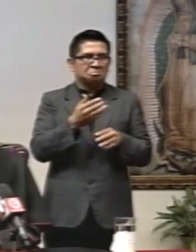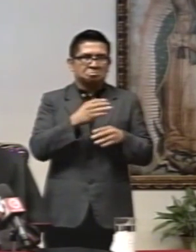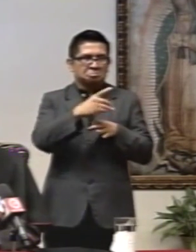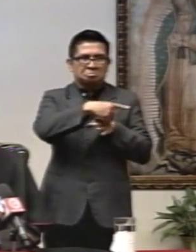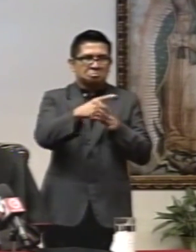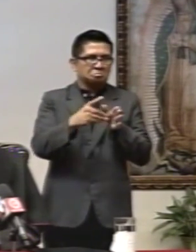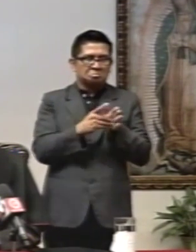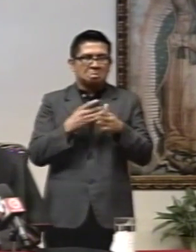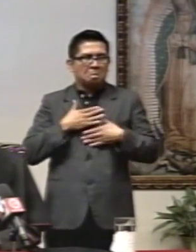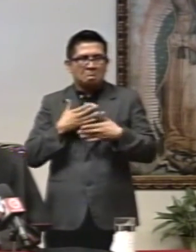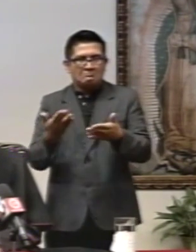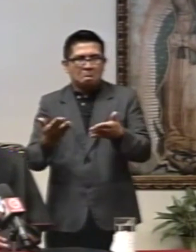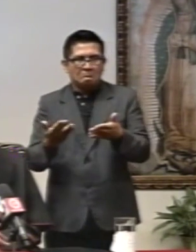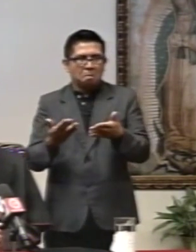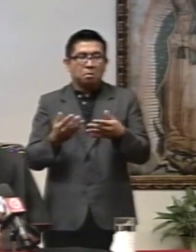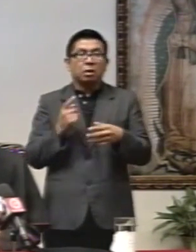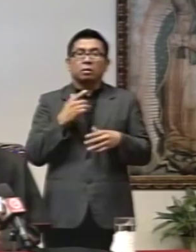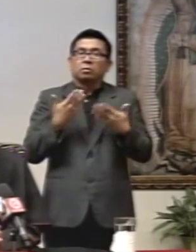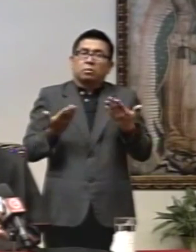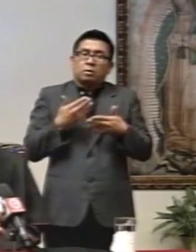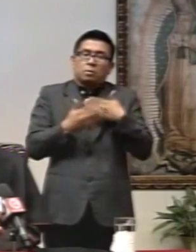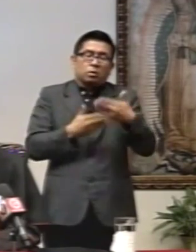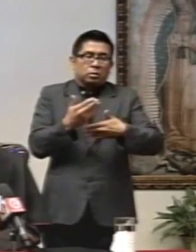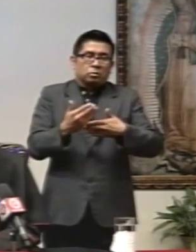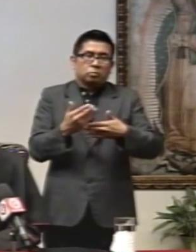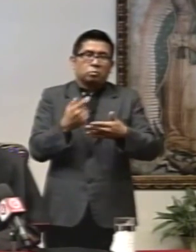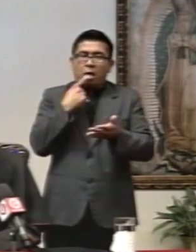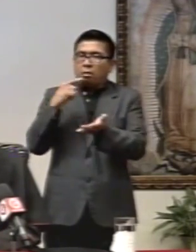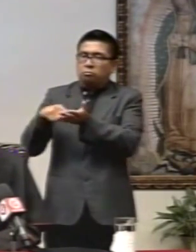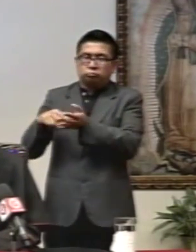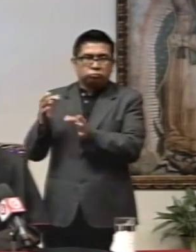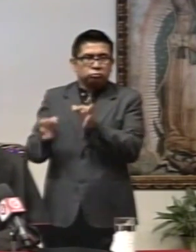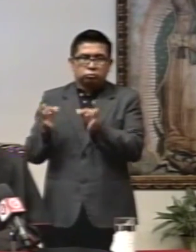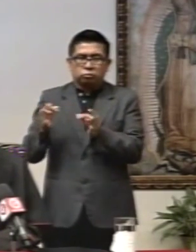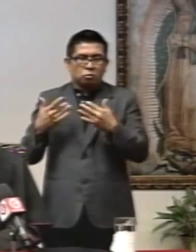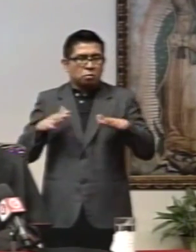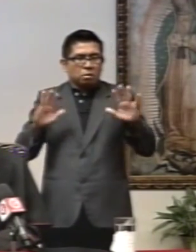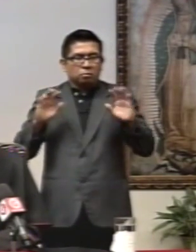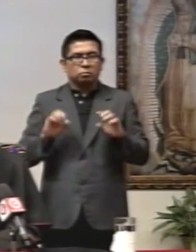El único mecanismo que queda es el de los juzgados comunes,